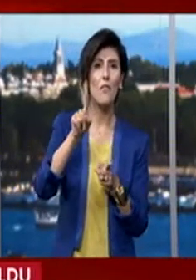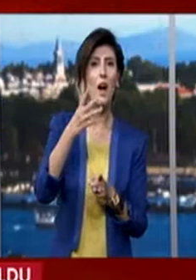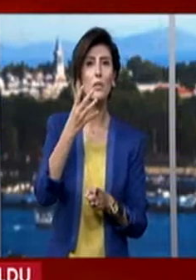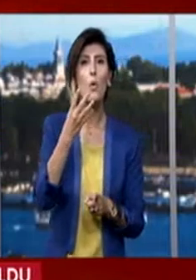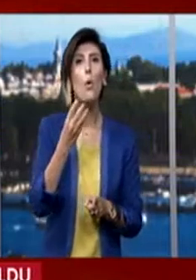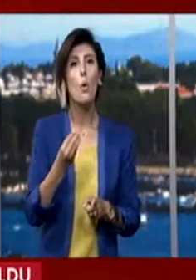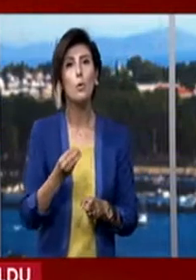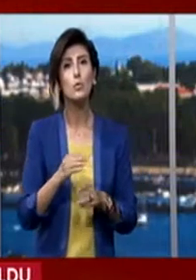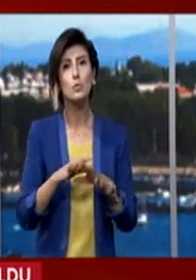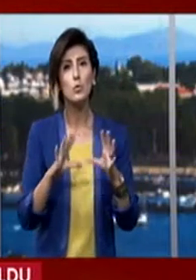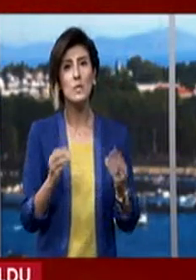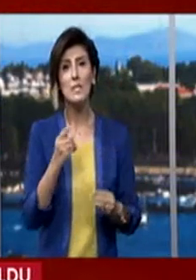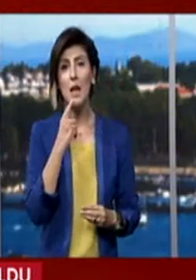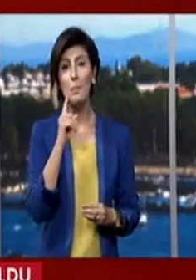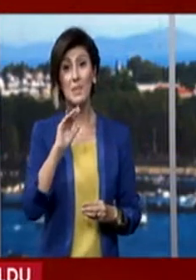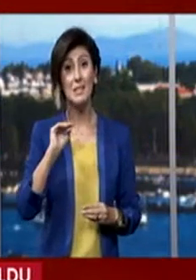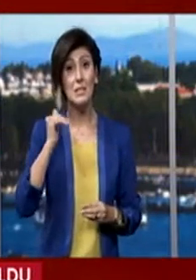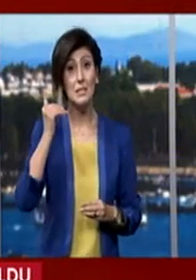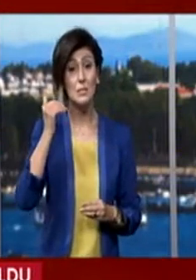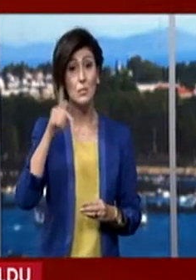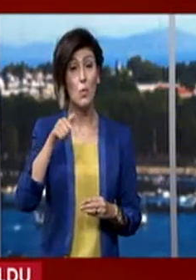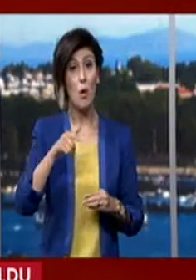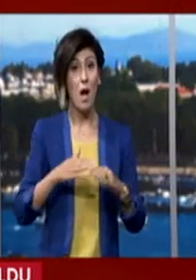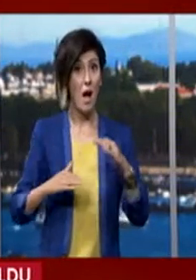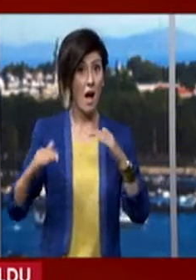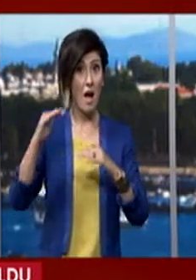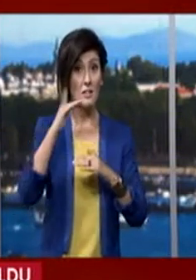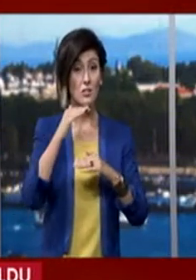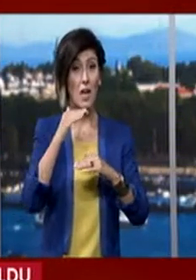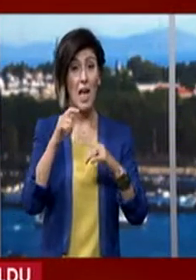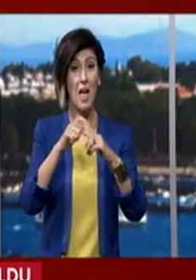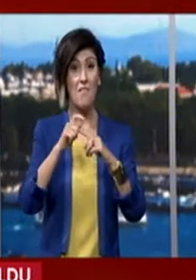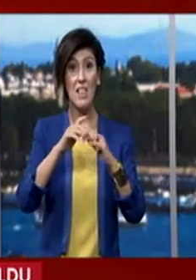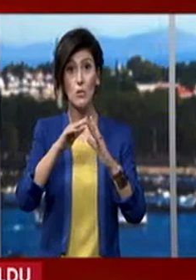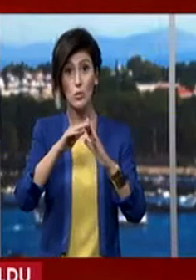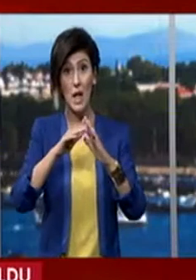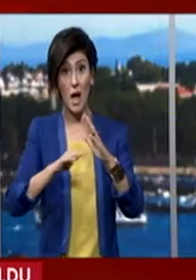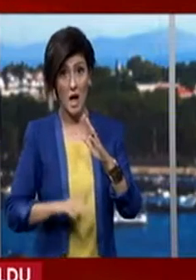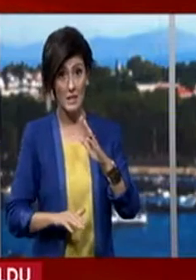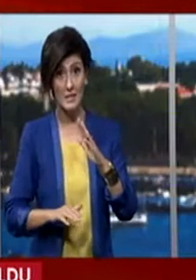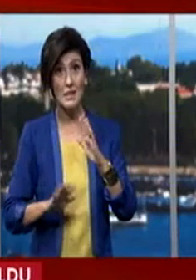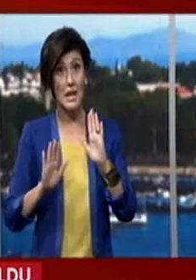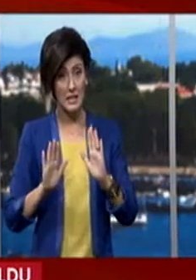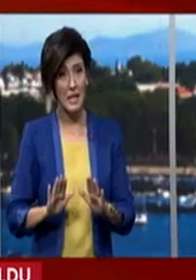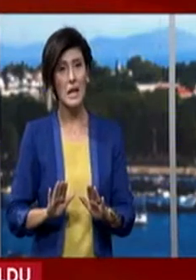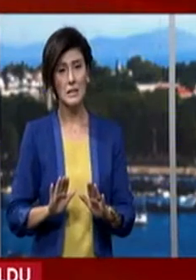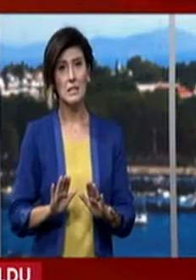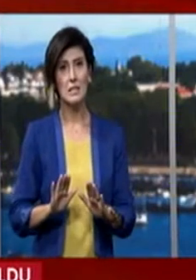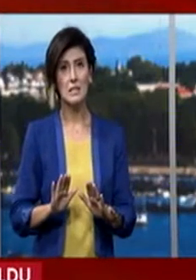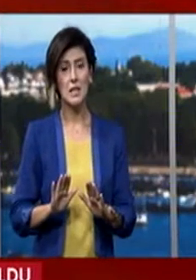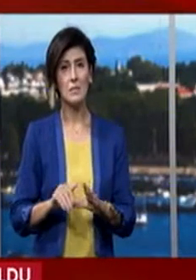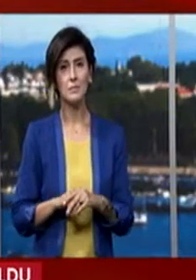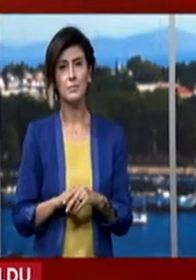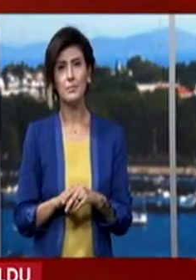farkı oluşması halinde, yani bu artışların enflasyonun altında kalması halinde ise